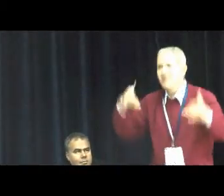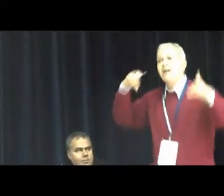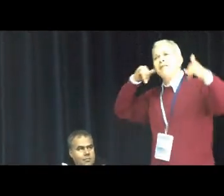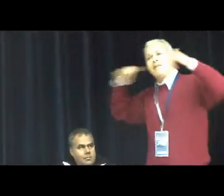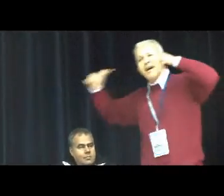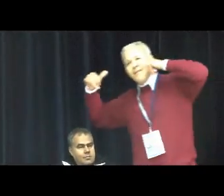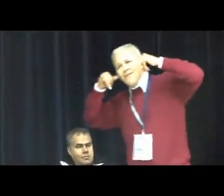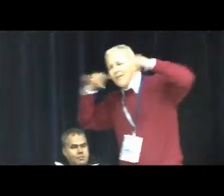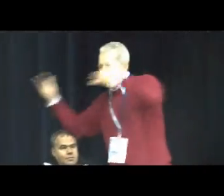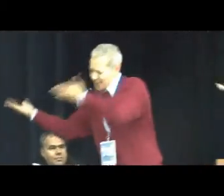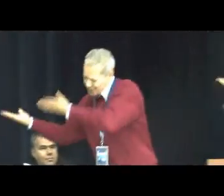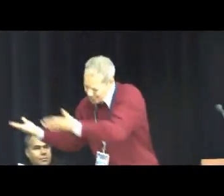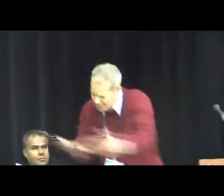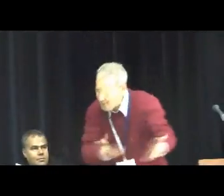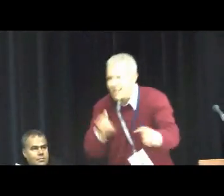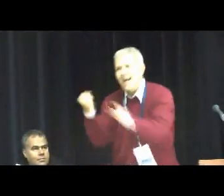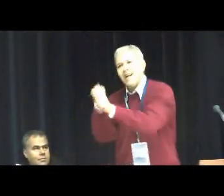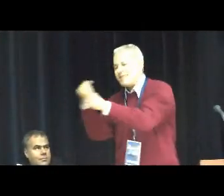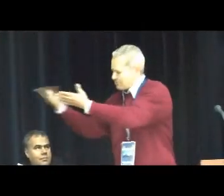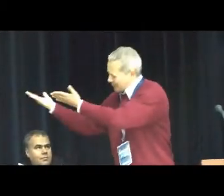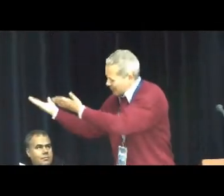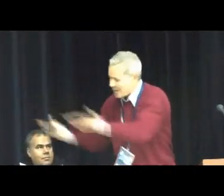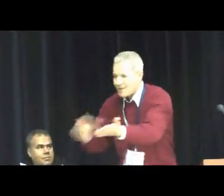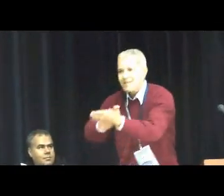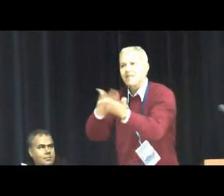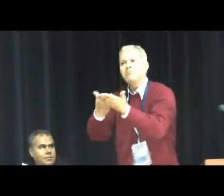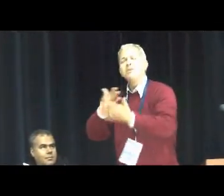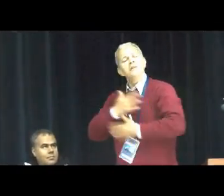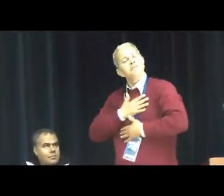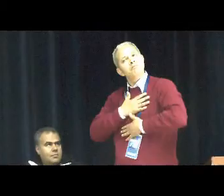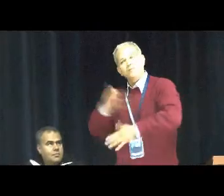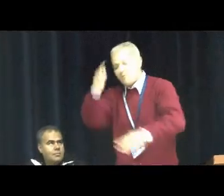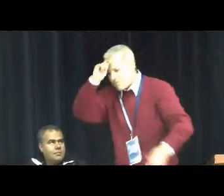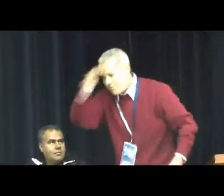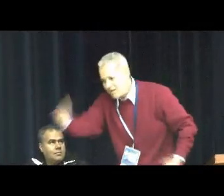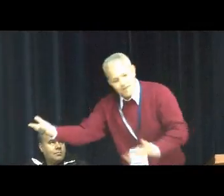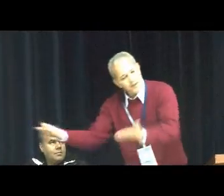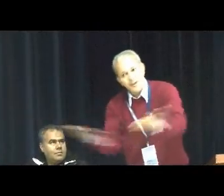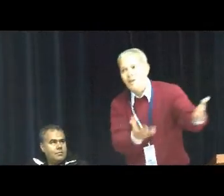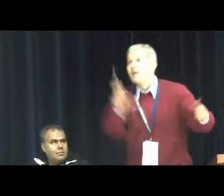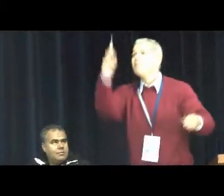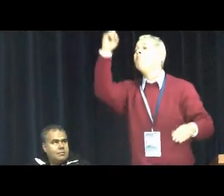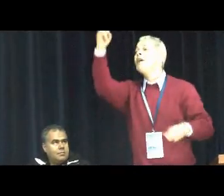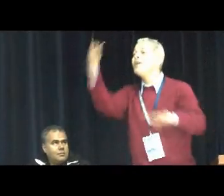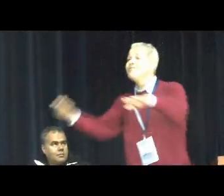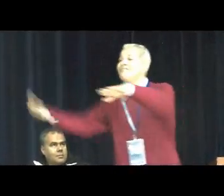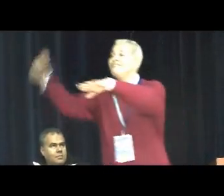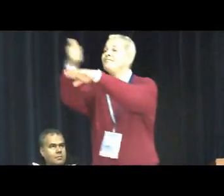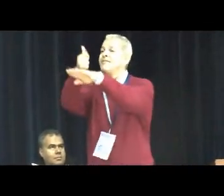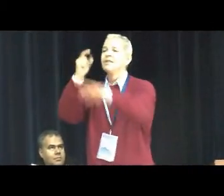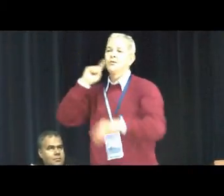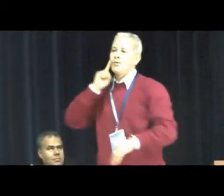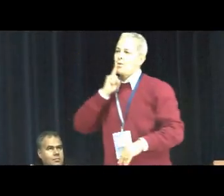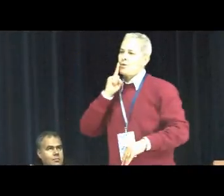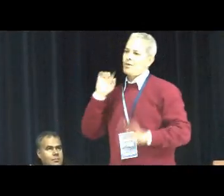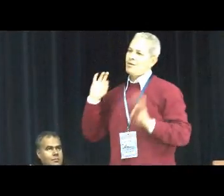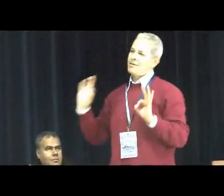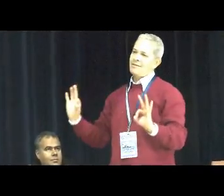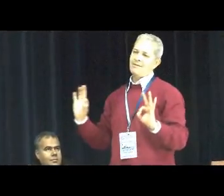يكون عندهم الدور ديالهم، ولكن المفروض ان الدور الاساسي والكبير هو للاشخاص الصغار، لان القضيه قضيتهم